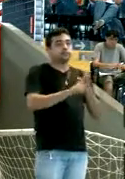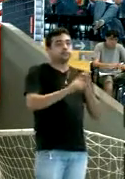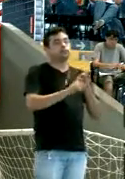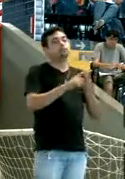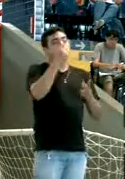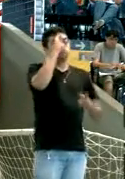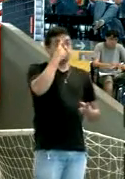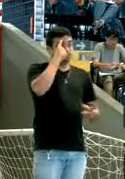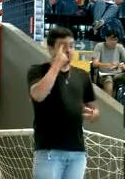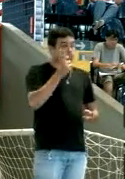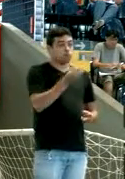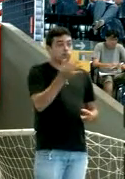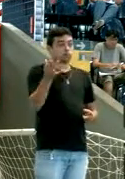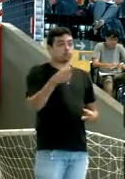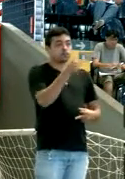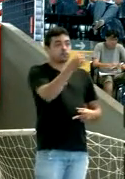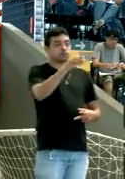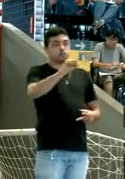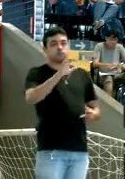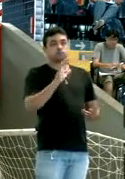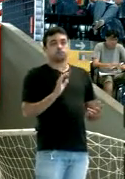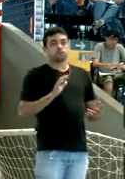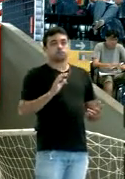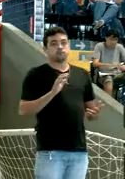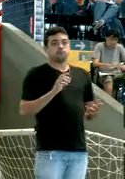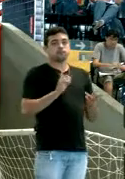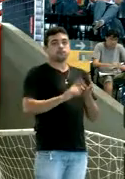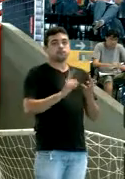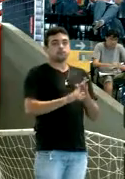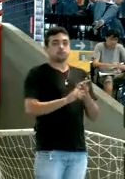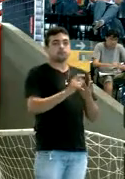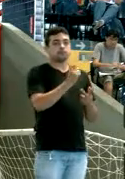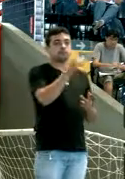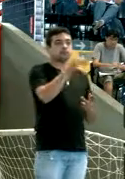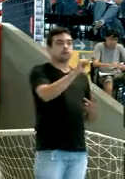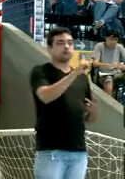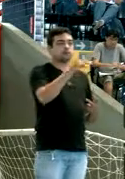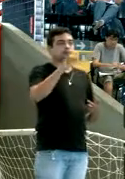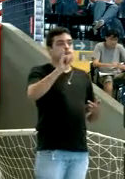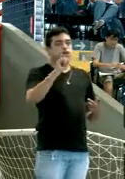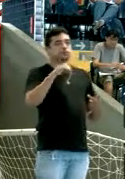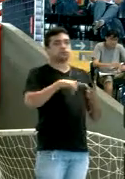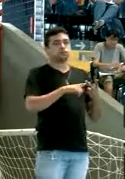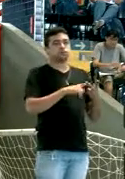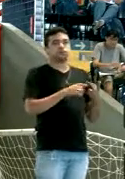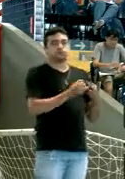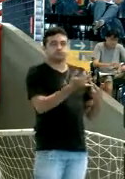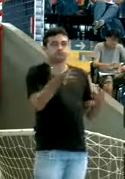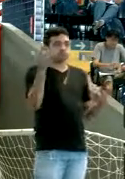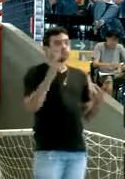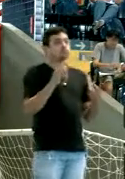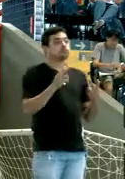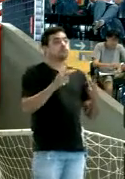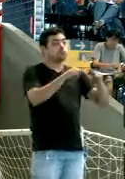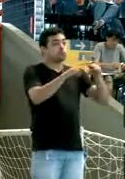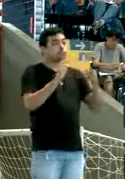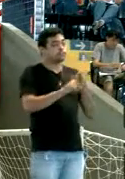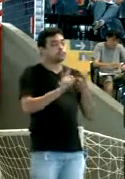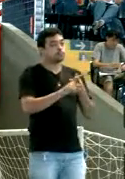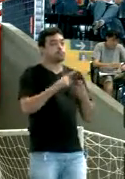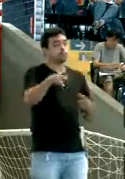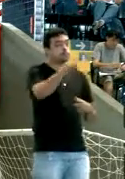quantos? 7, 8. E American Pie? 8, né? Então, queridos,